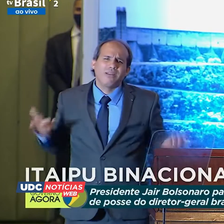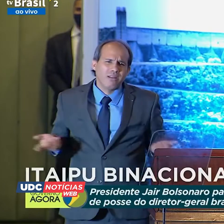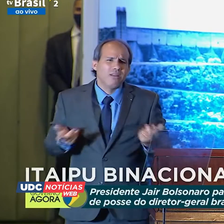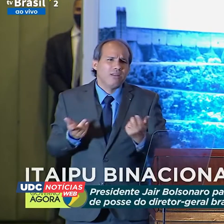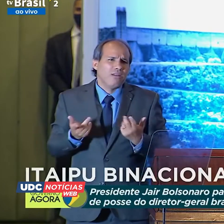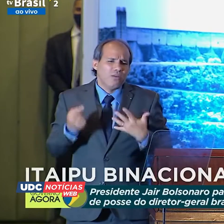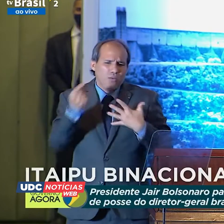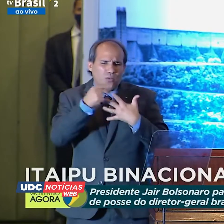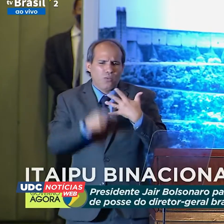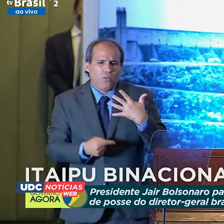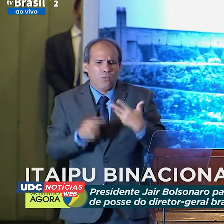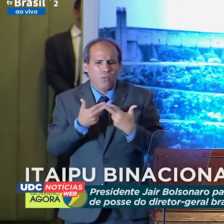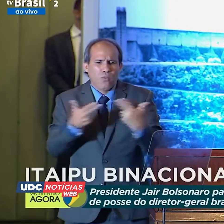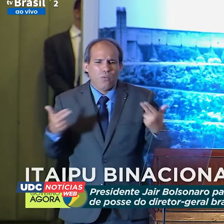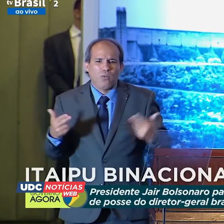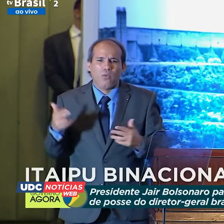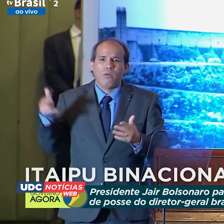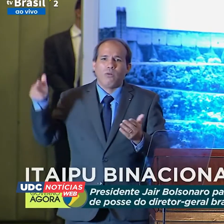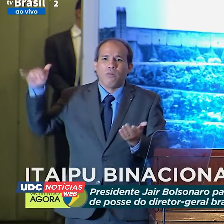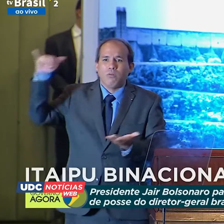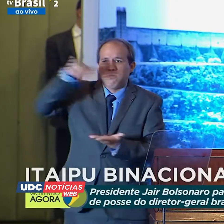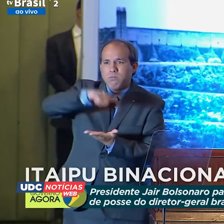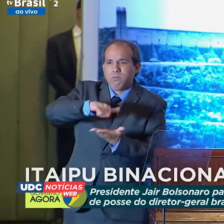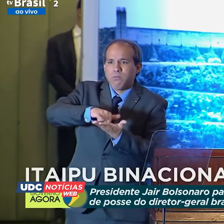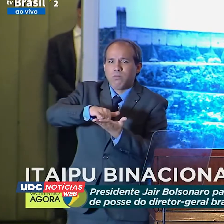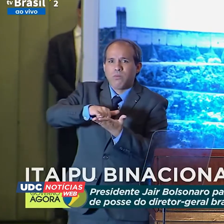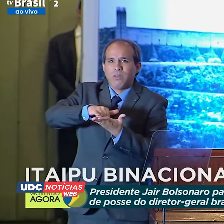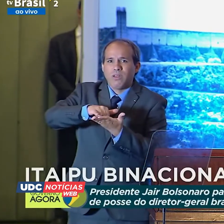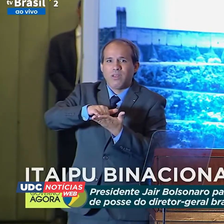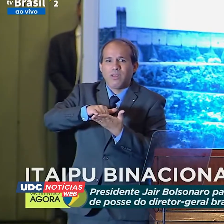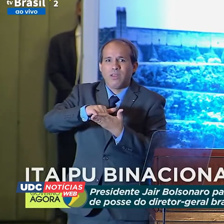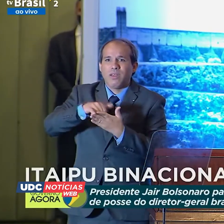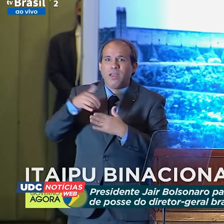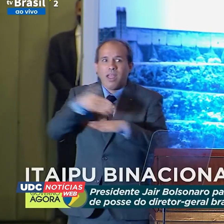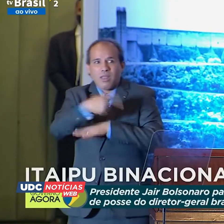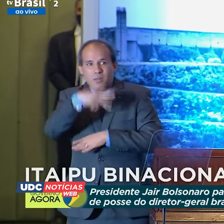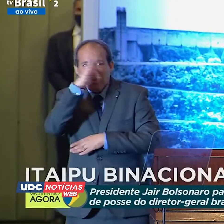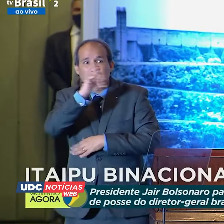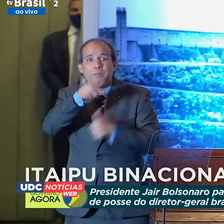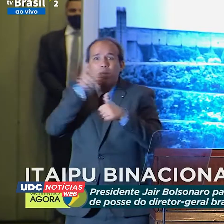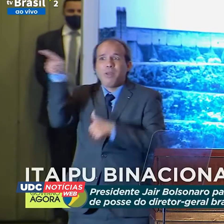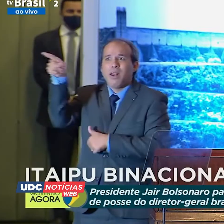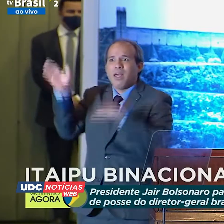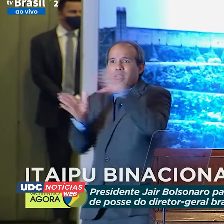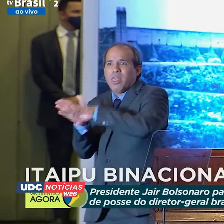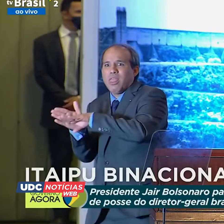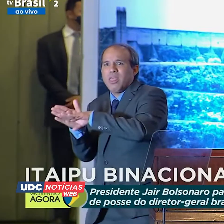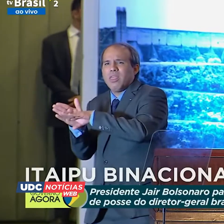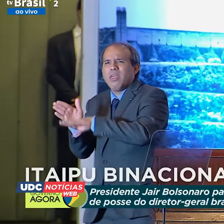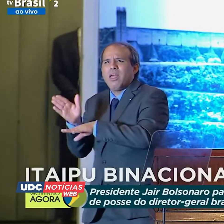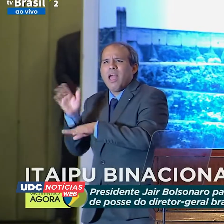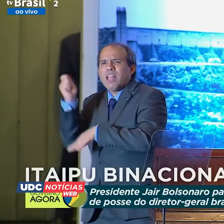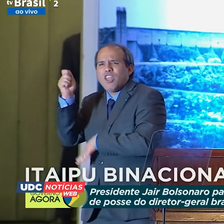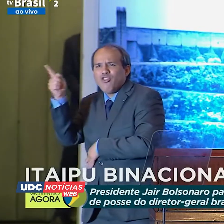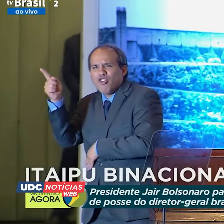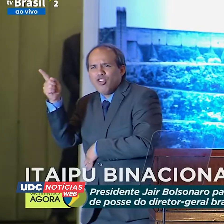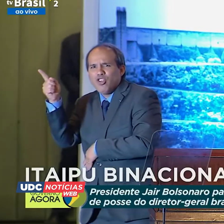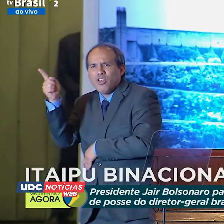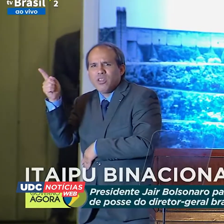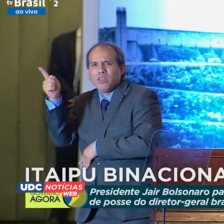tempo, os pousos internacionais e um para outro país vizinho, Argentina. Com a extensão da